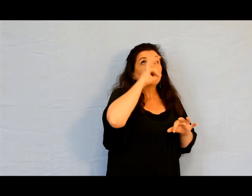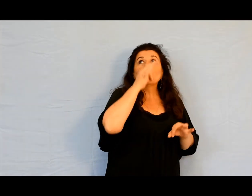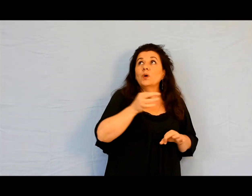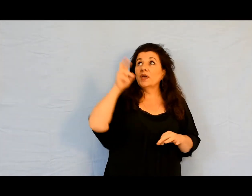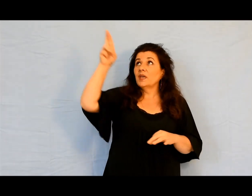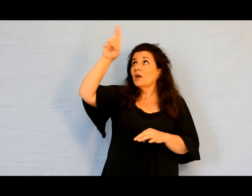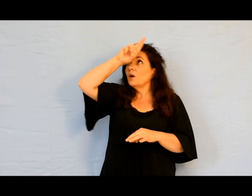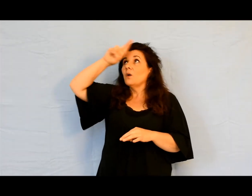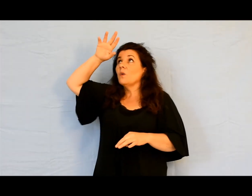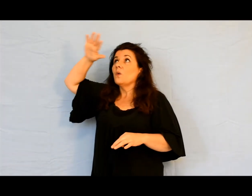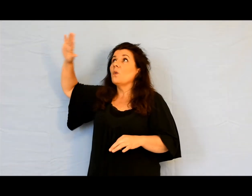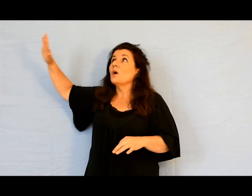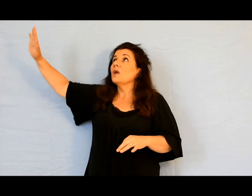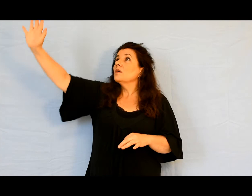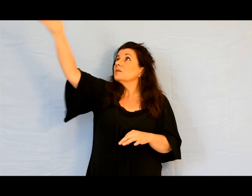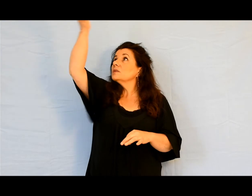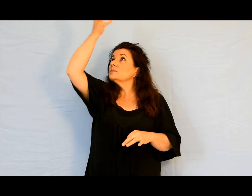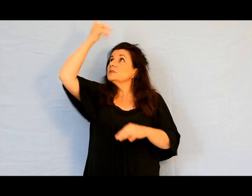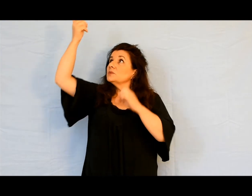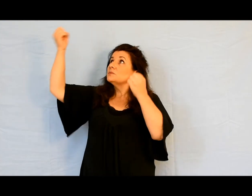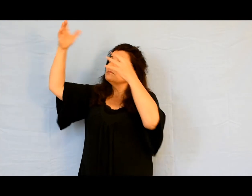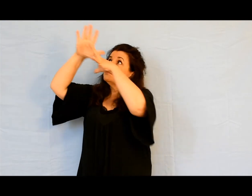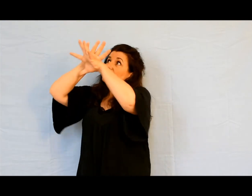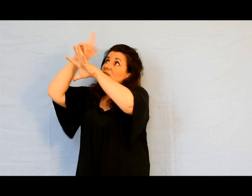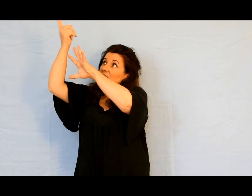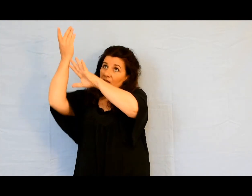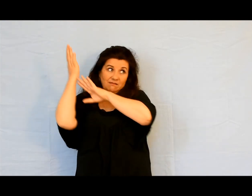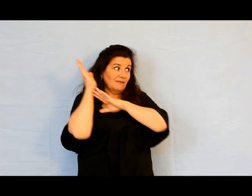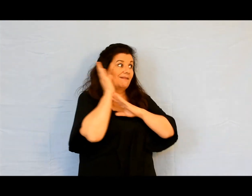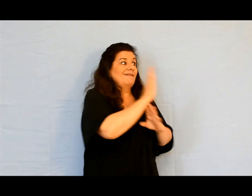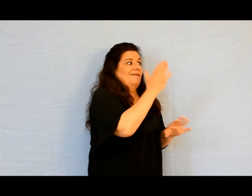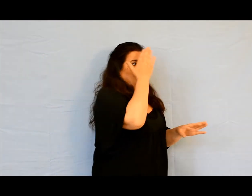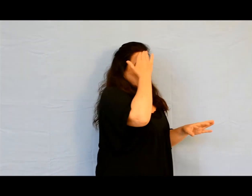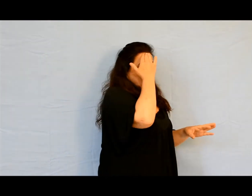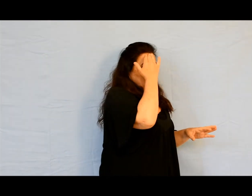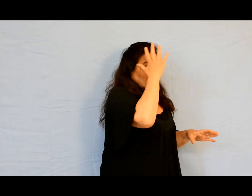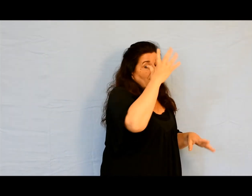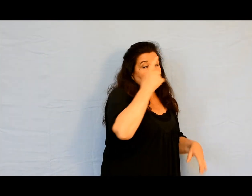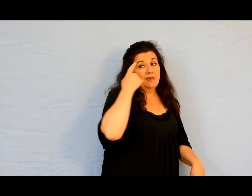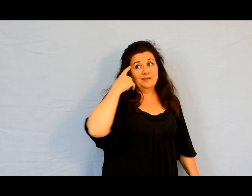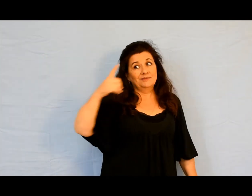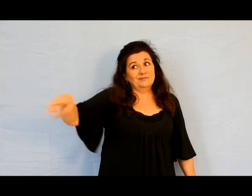cieux. Mais ce n'est pas donné à cela.